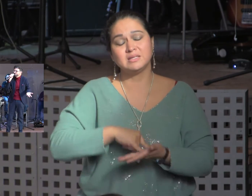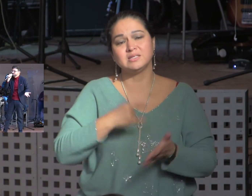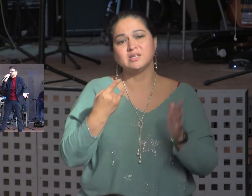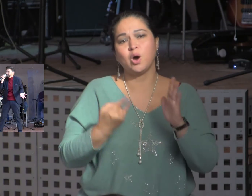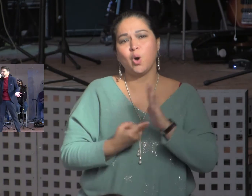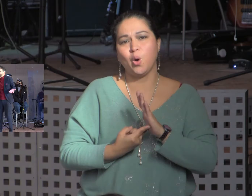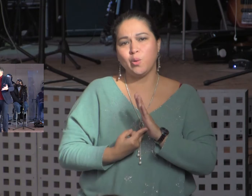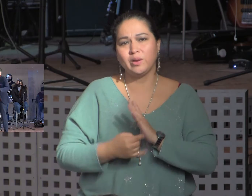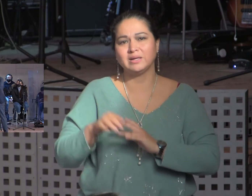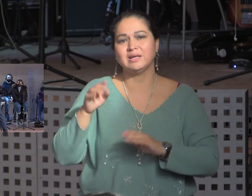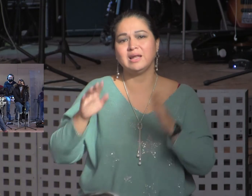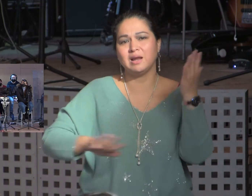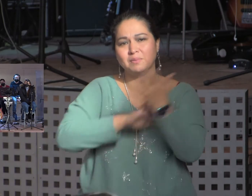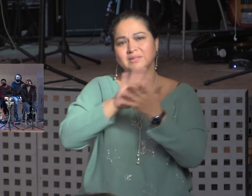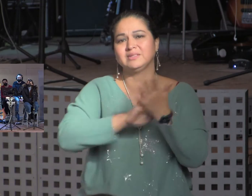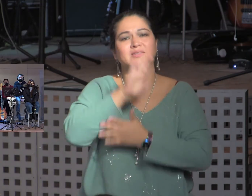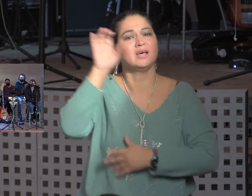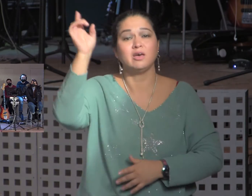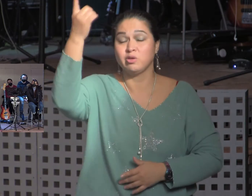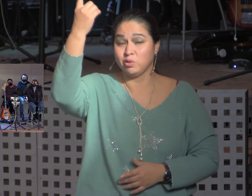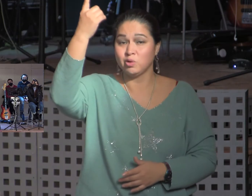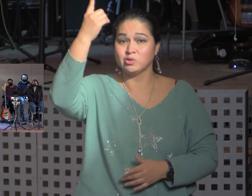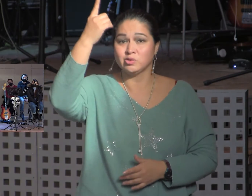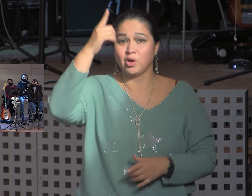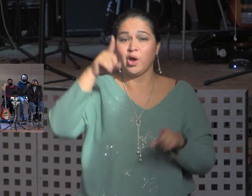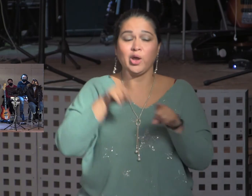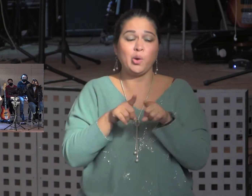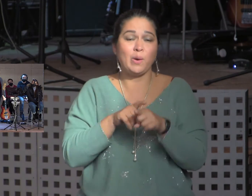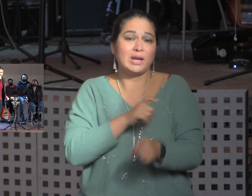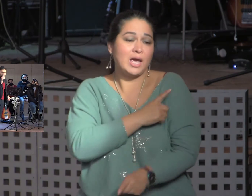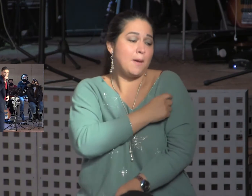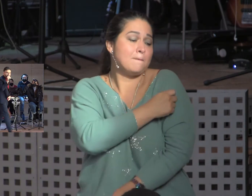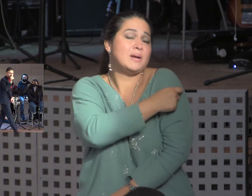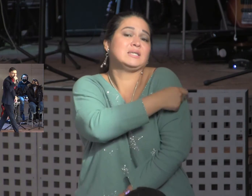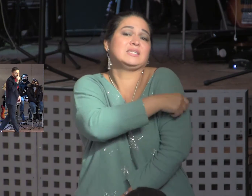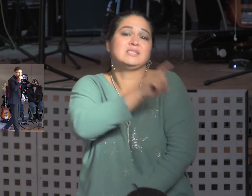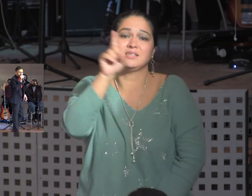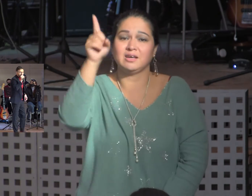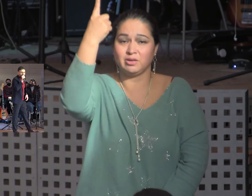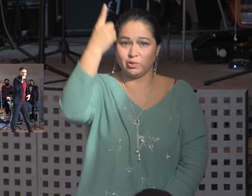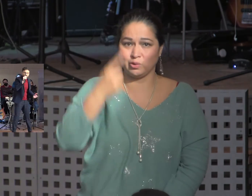son inmundicia, obras de gusano, hijo de gusano,